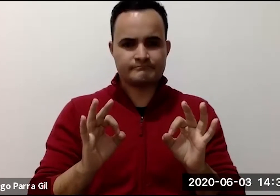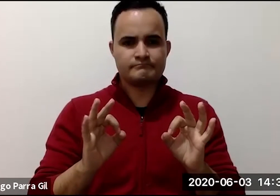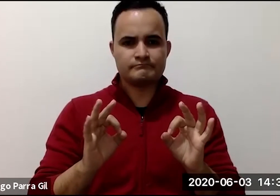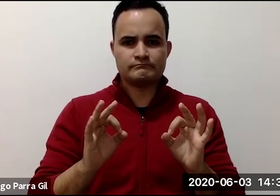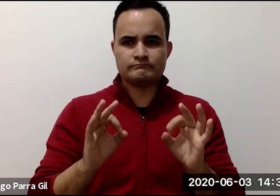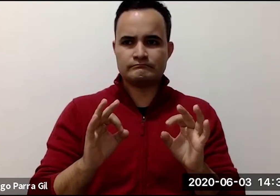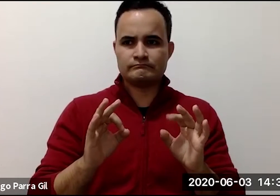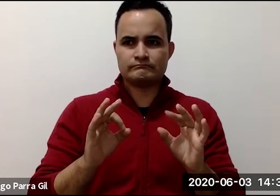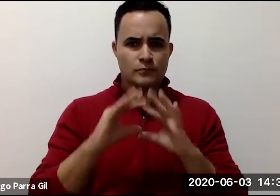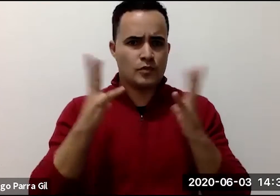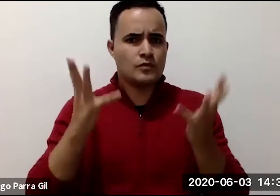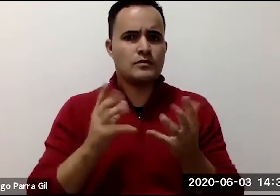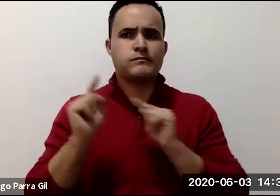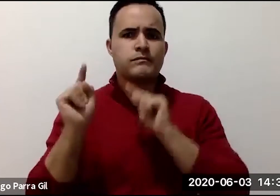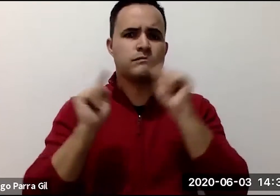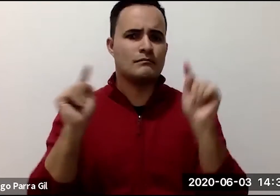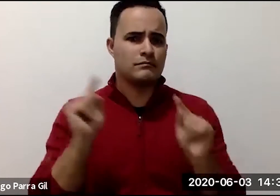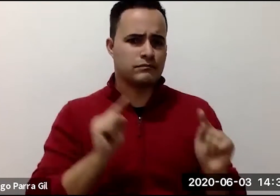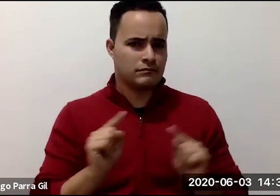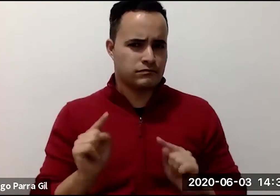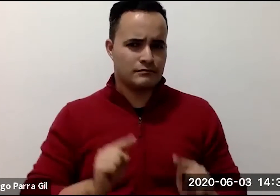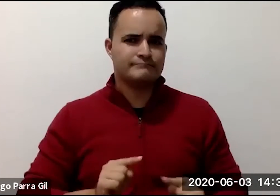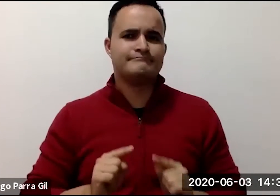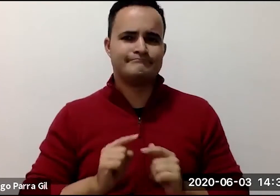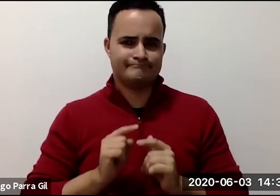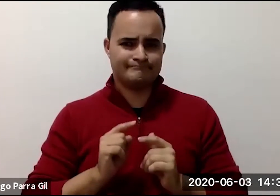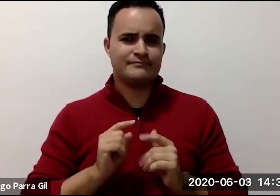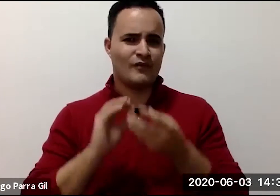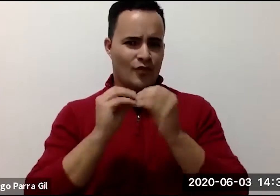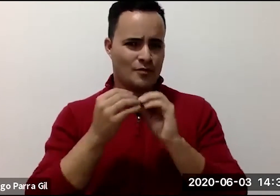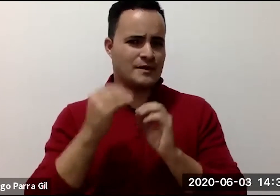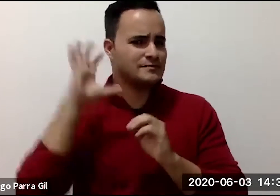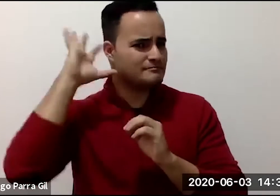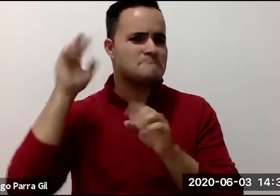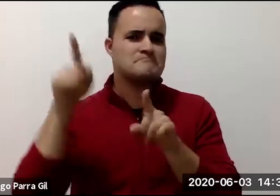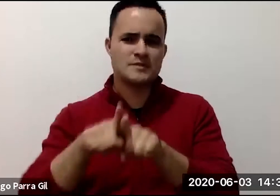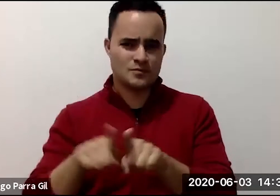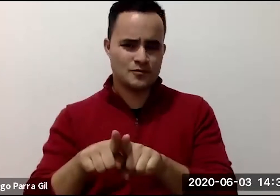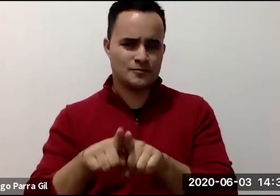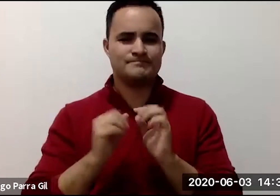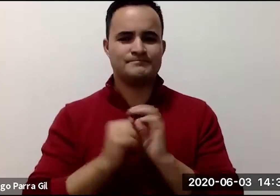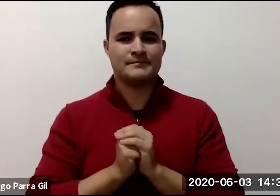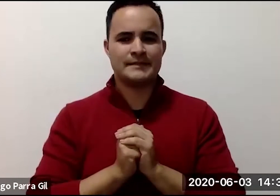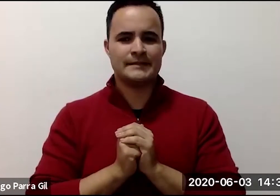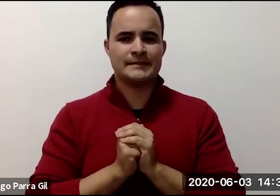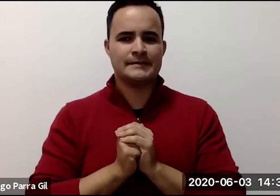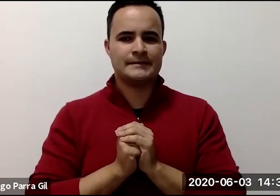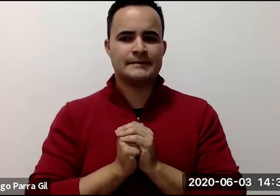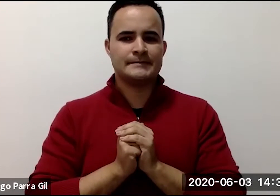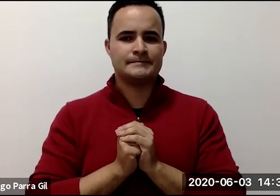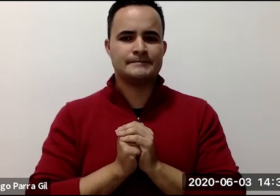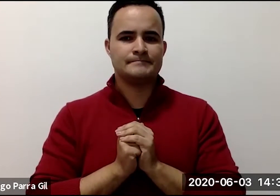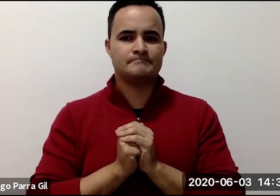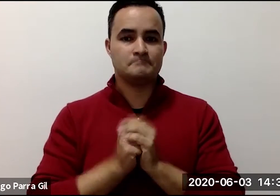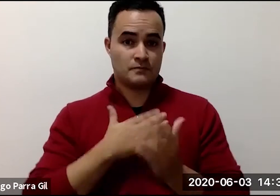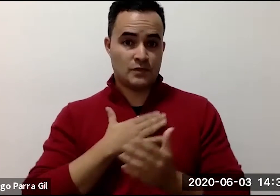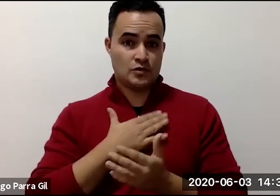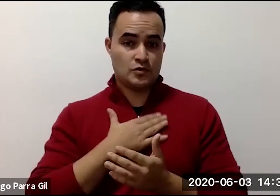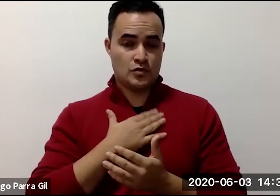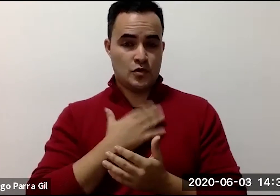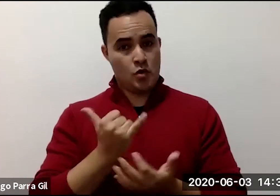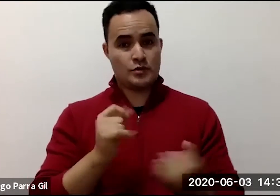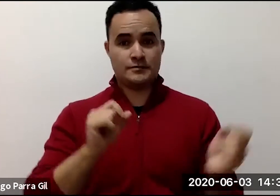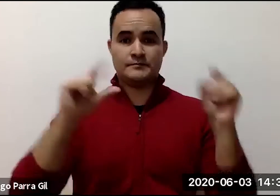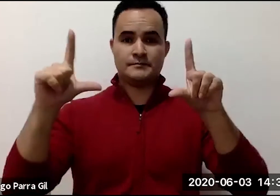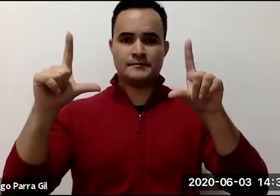maneras. Yo elegí para esta ocasión representarme a través